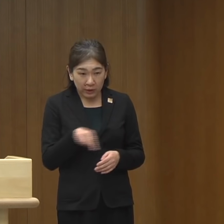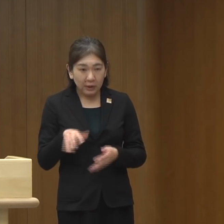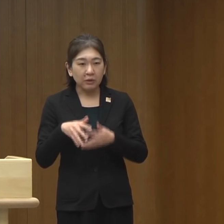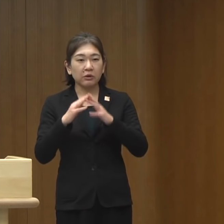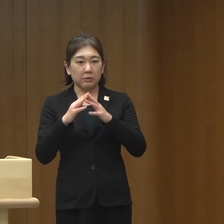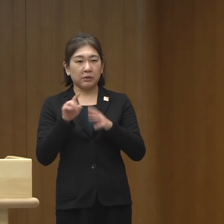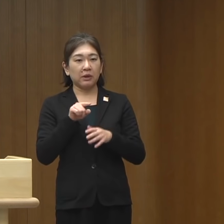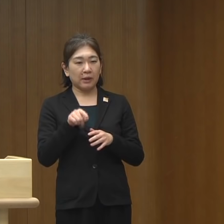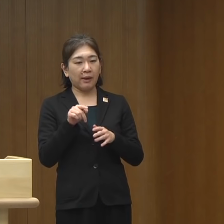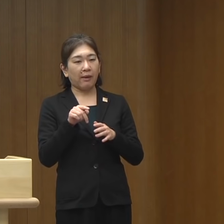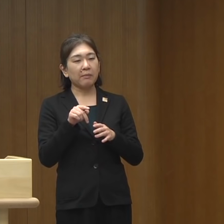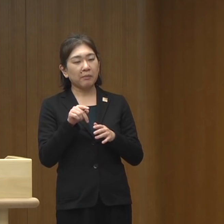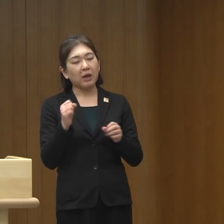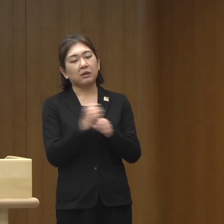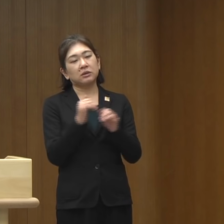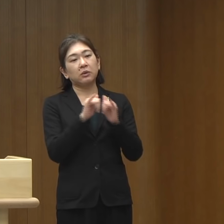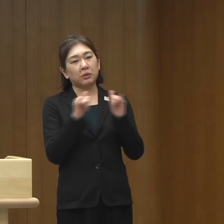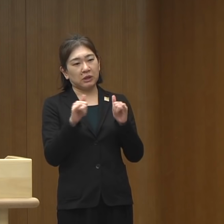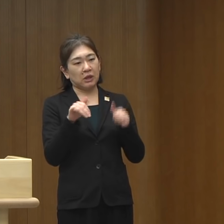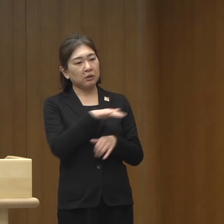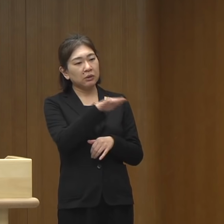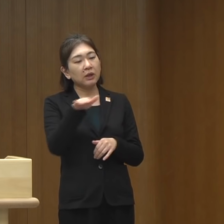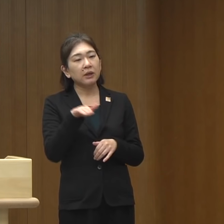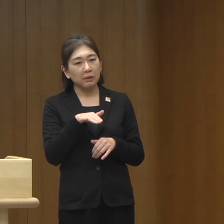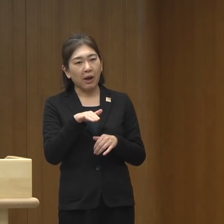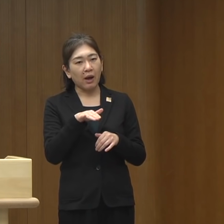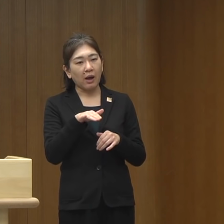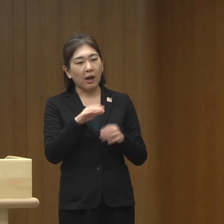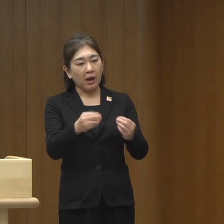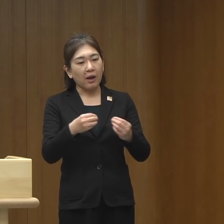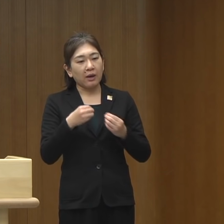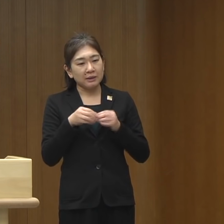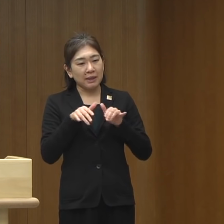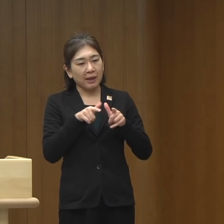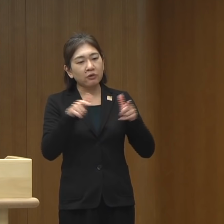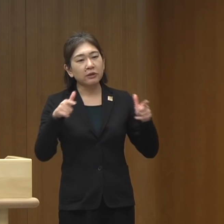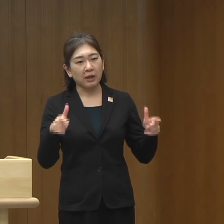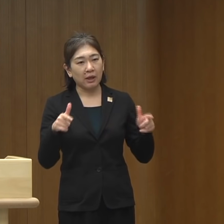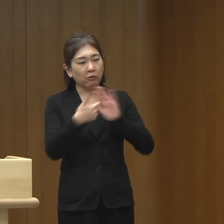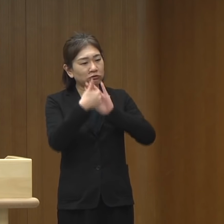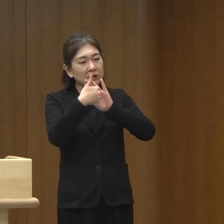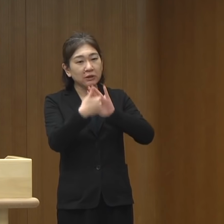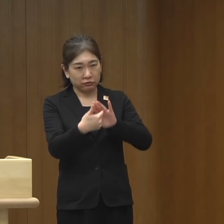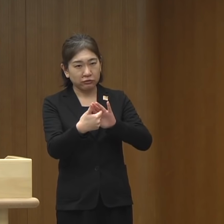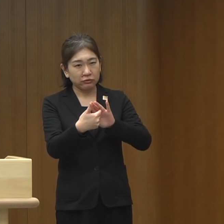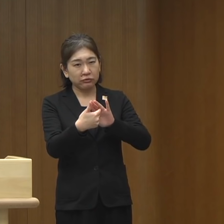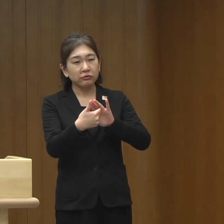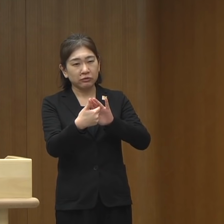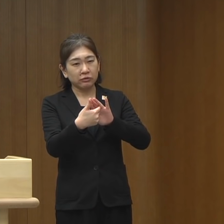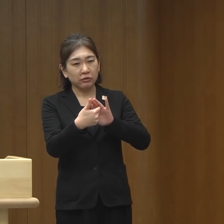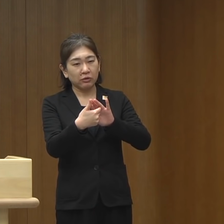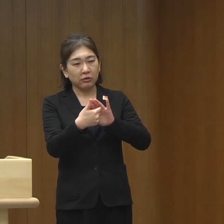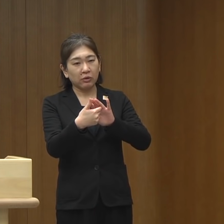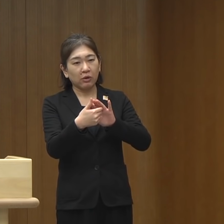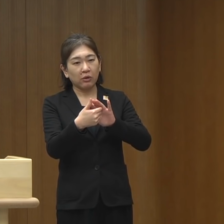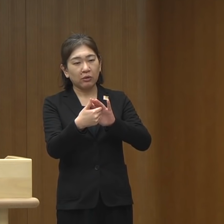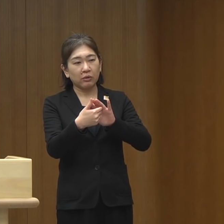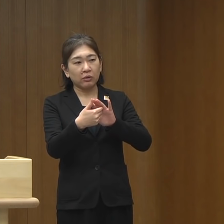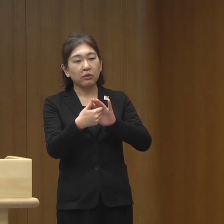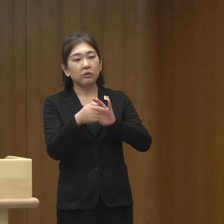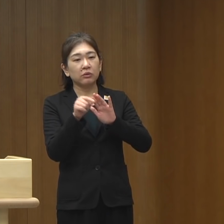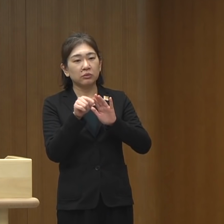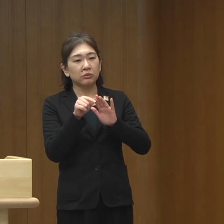皆様の中には感染拡大を防ぐさまざまな取り組みも行われ始めておりまして、感染拡大